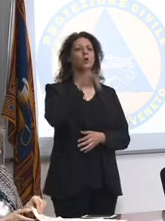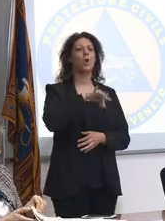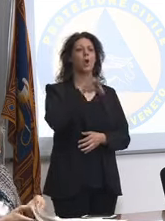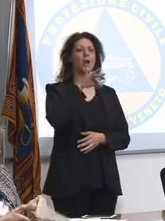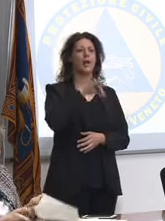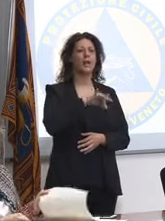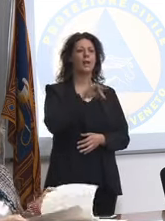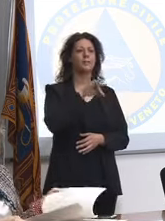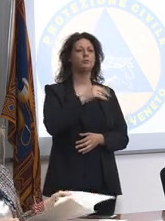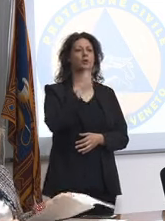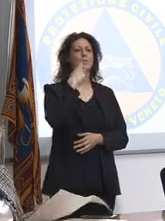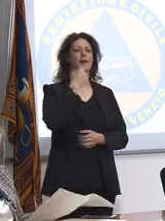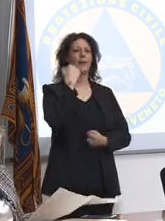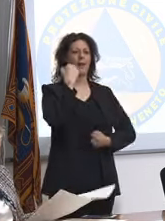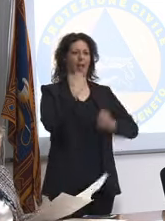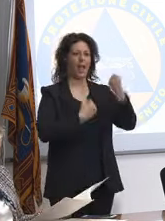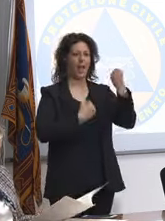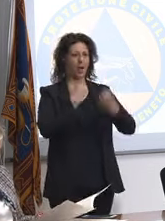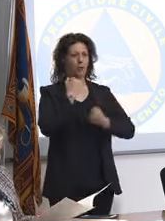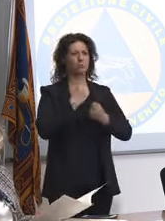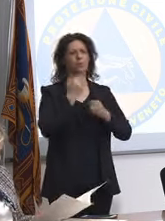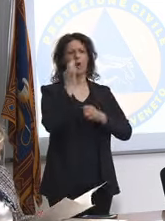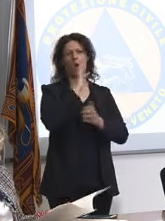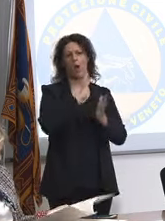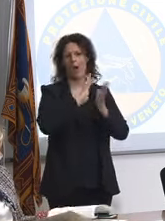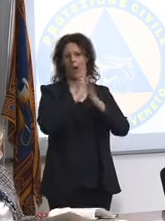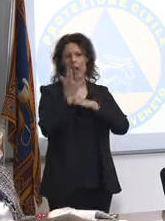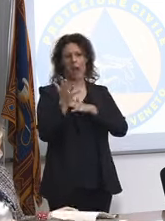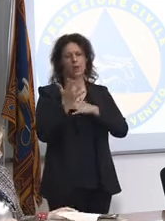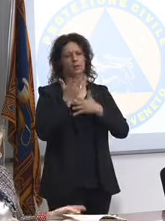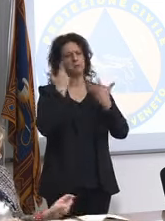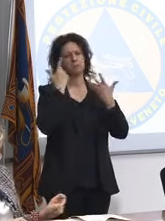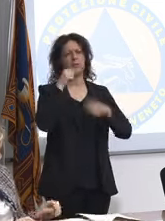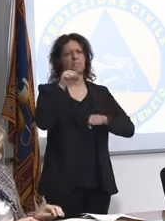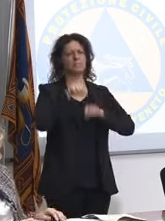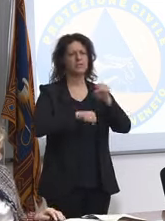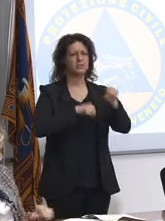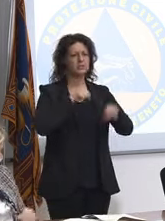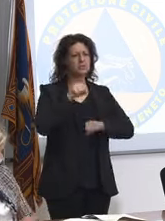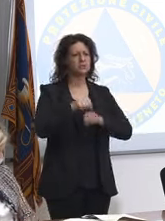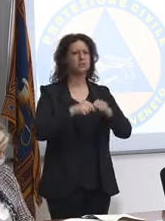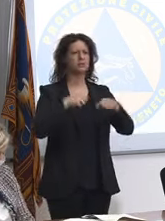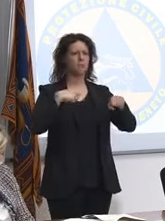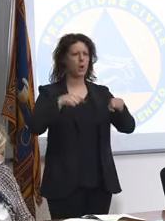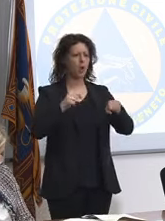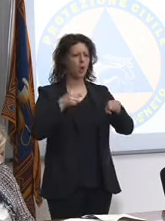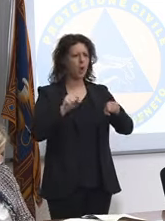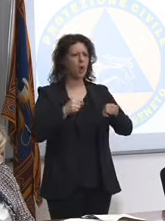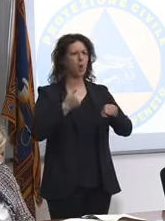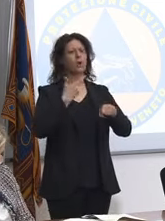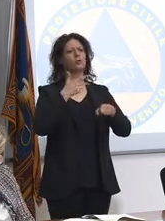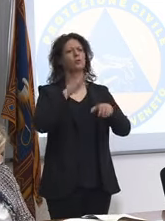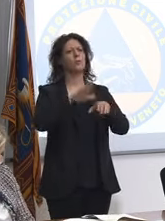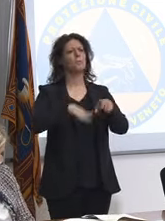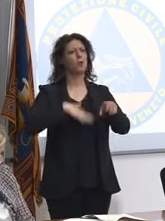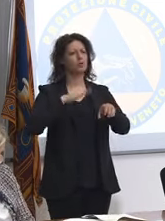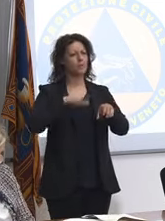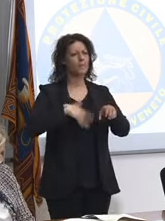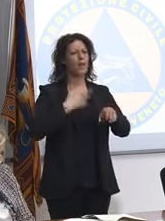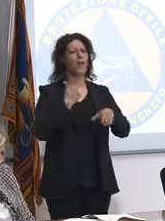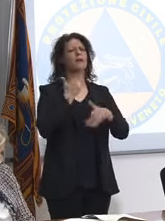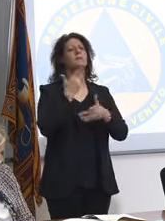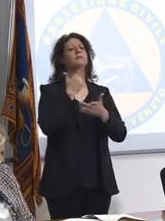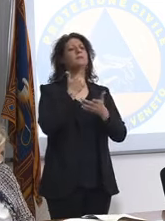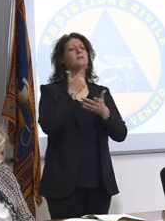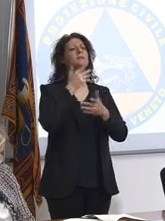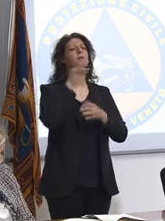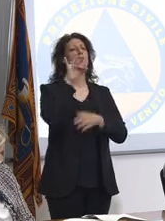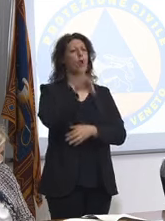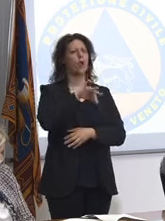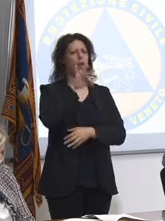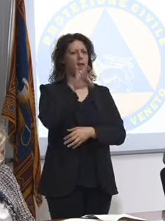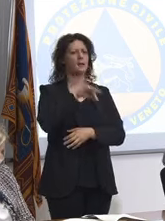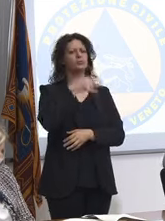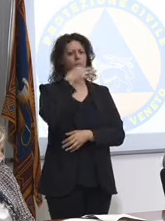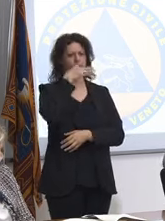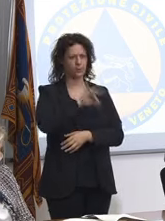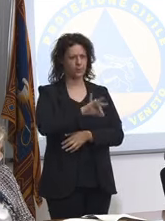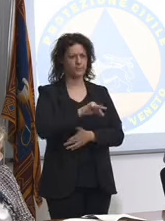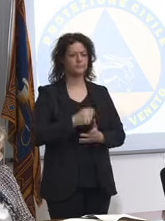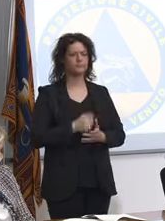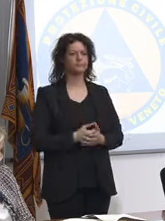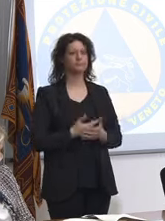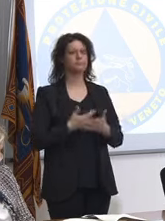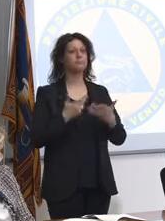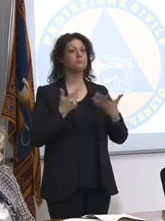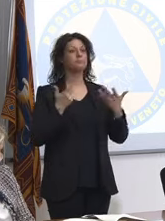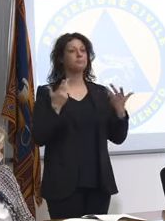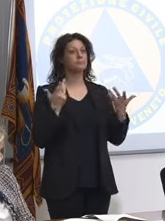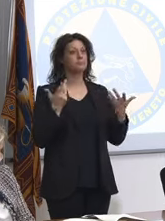auto e altre attrezzature, bici, biciclette, moto, monopattini, elettrici, eccetera. Qualcuno può dire, ma si